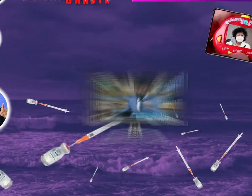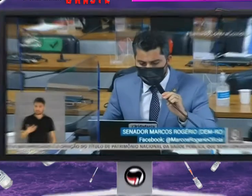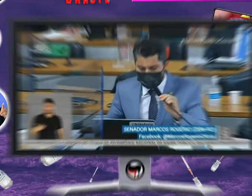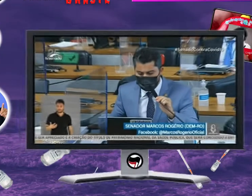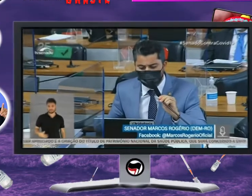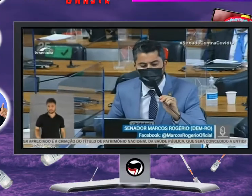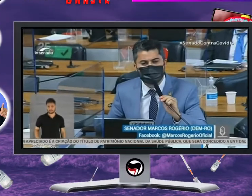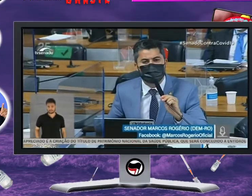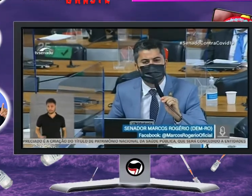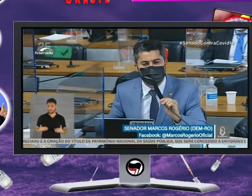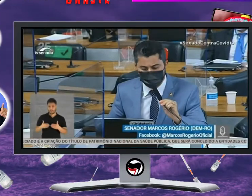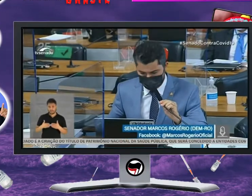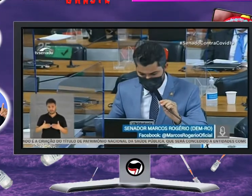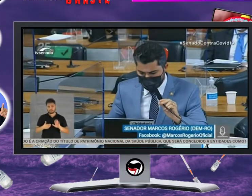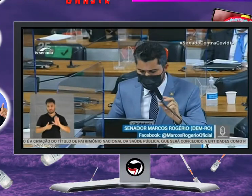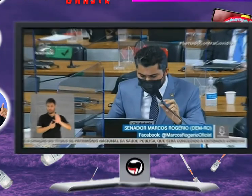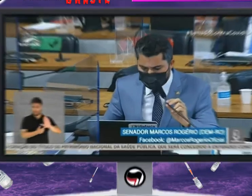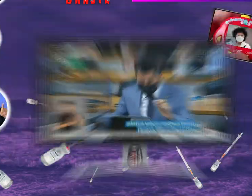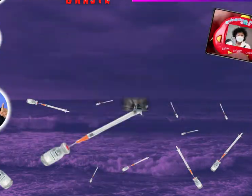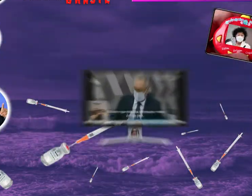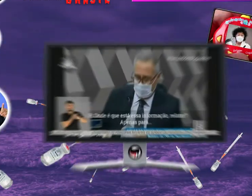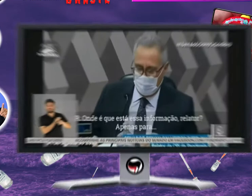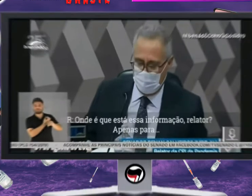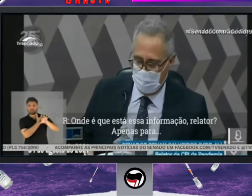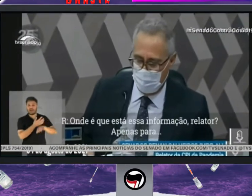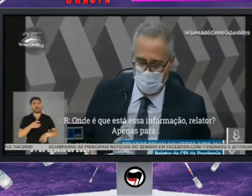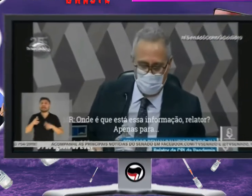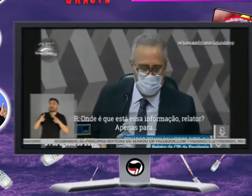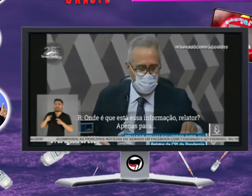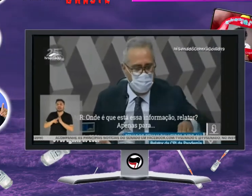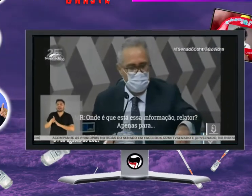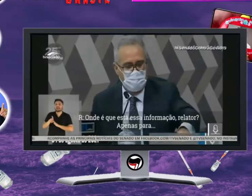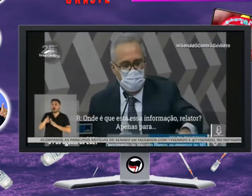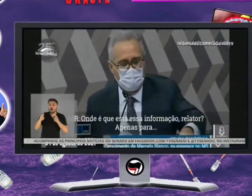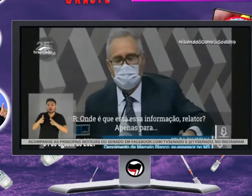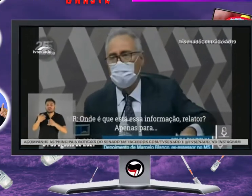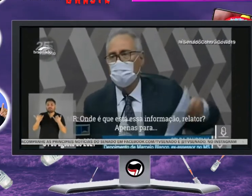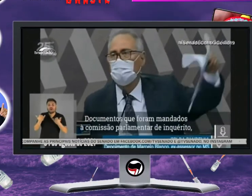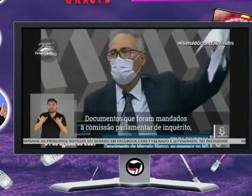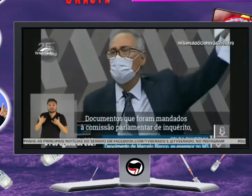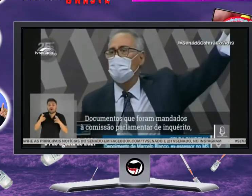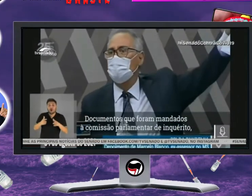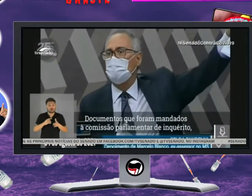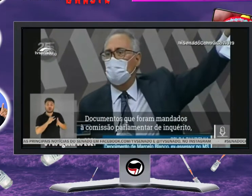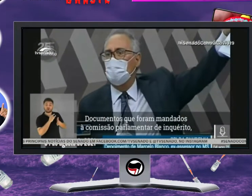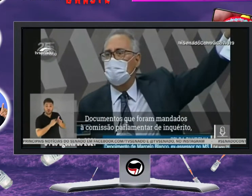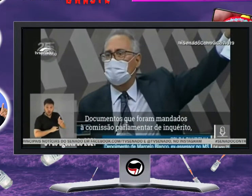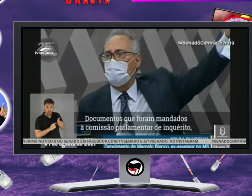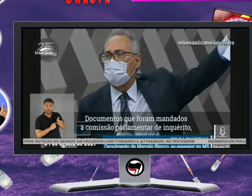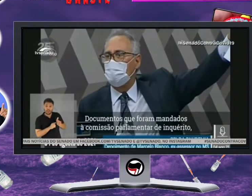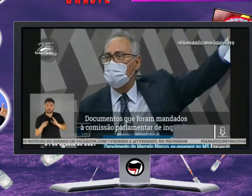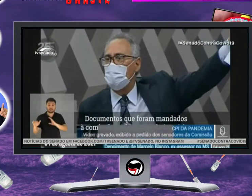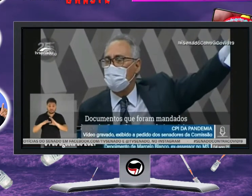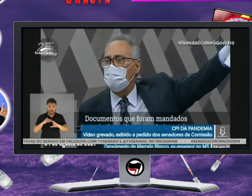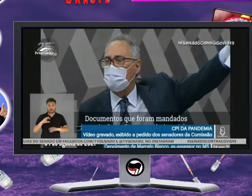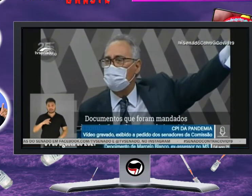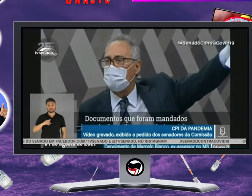Pedi que fosse exibido o segundo vídeo. Informação, relator, apenas para documentos que foram mandados à comissão parlamentar de inquérito